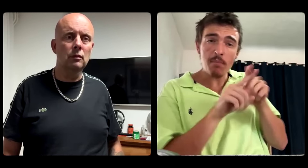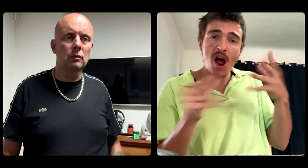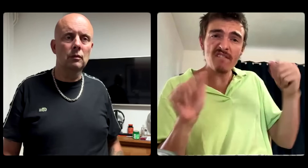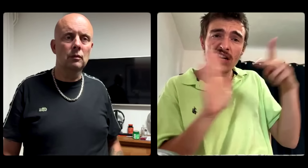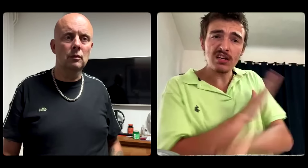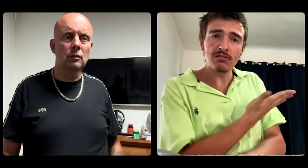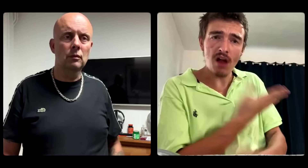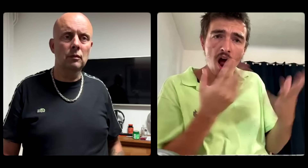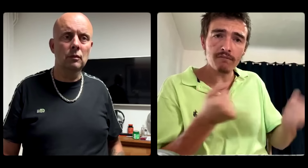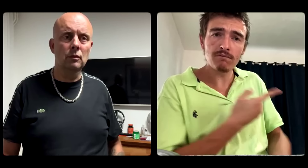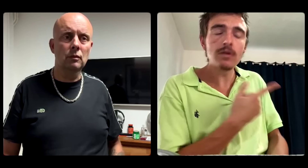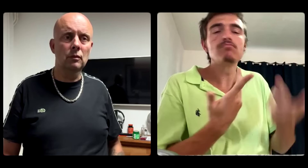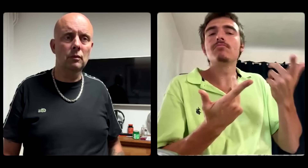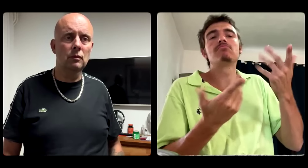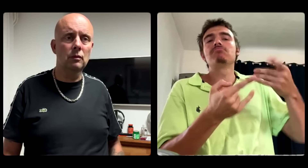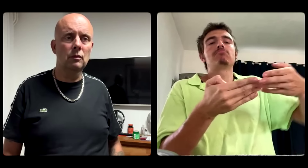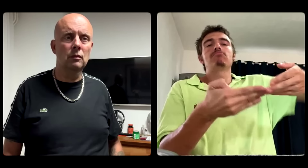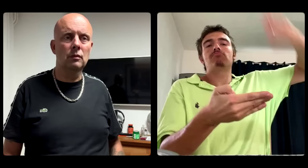na.